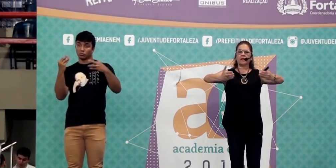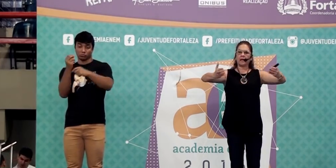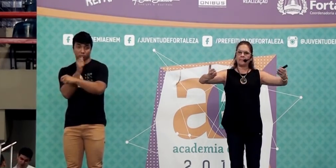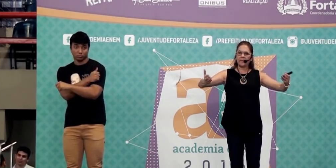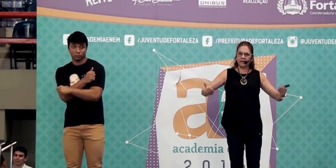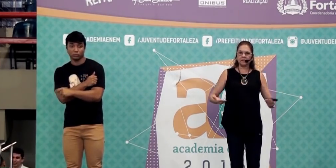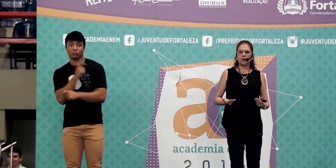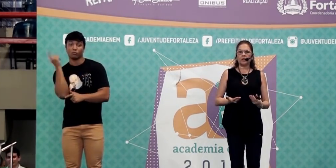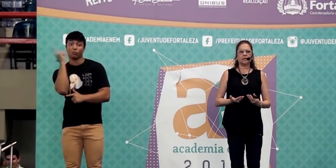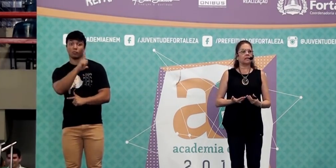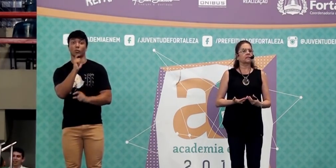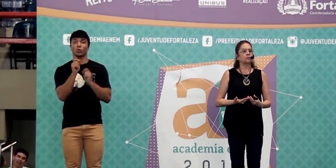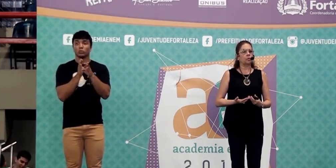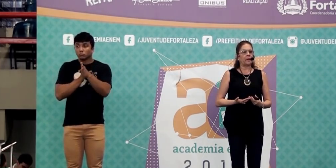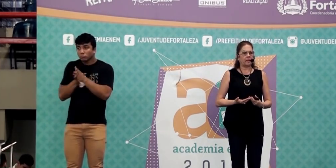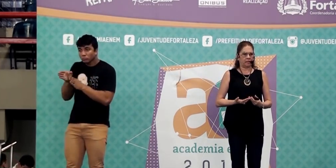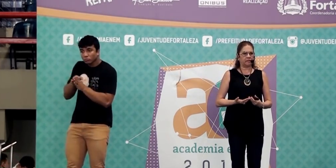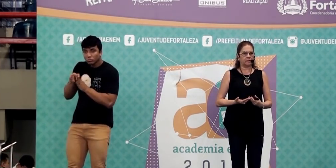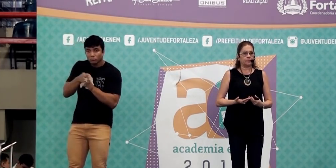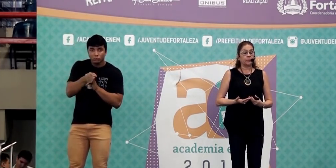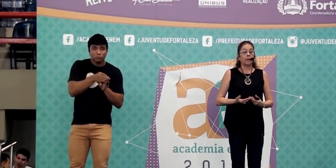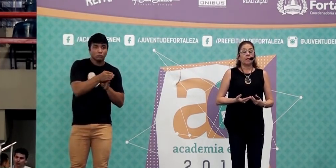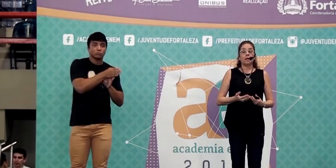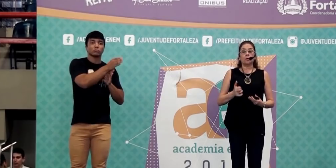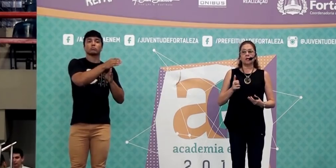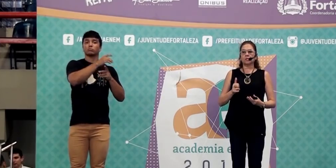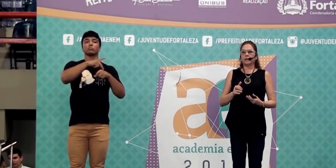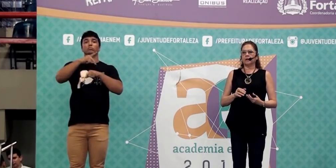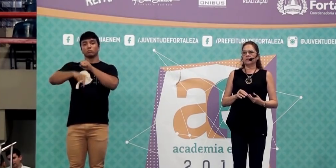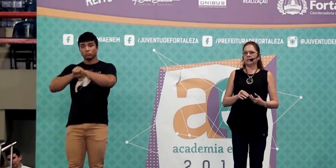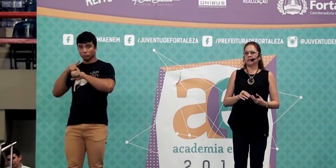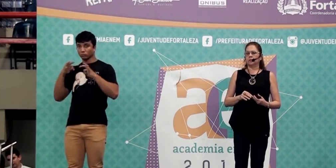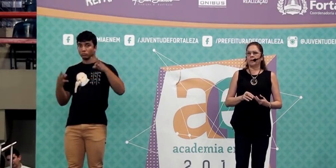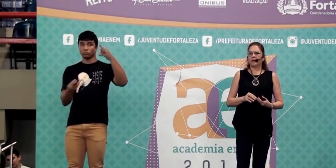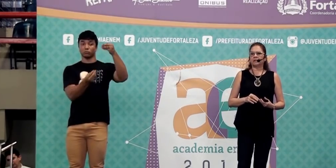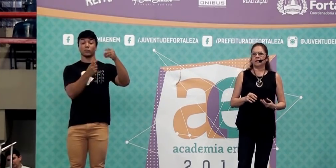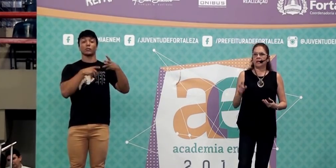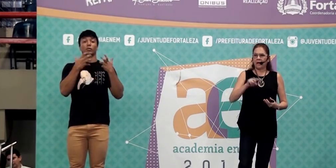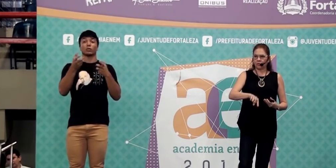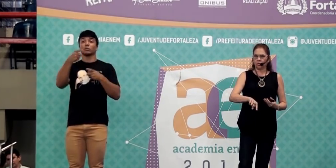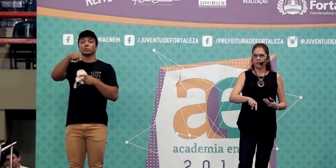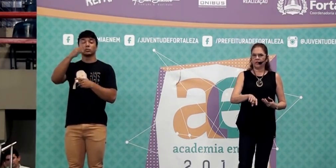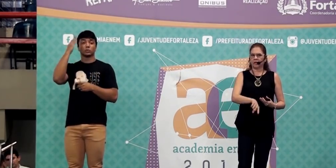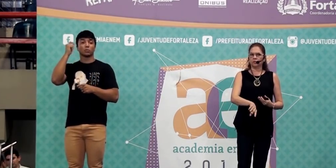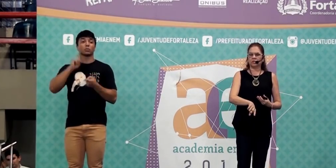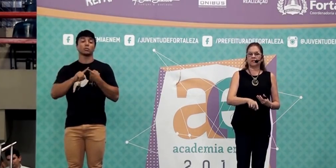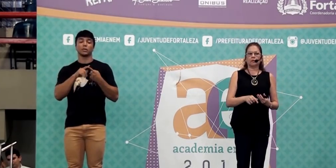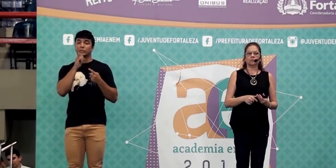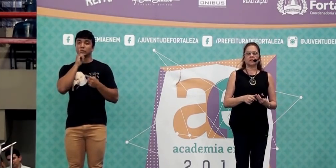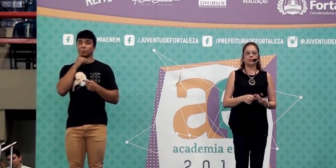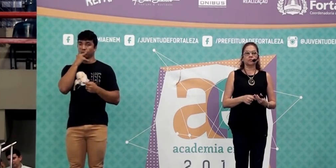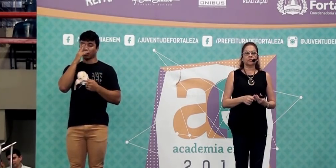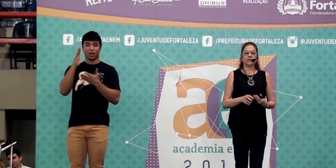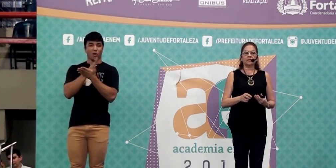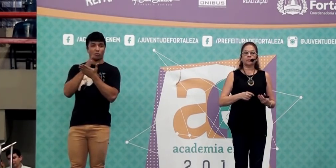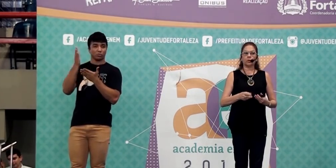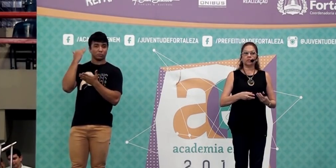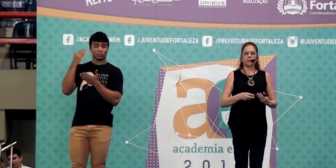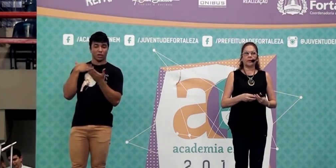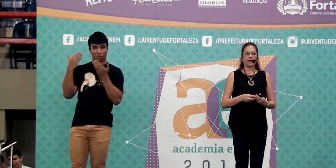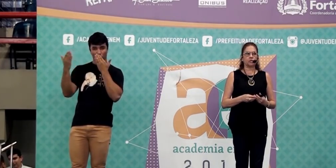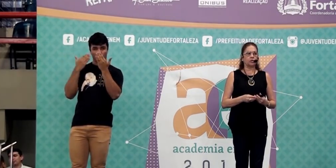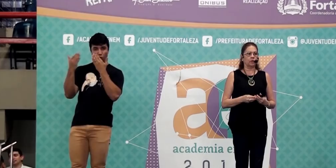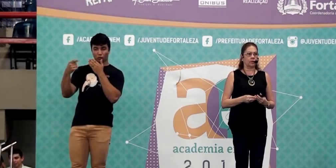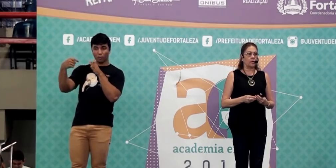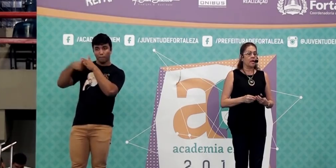alunos terem a mesma orientação no país. E eu gostaria que vocês soubessem que a dúvida que eu disse que alguns alunos, vez por